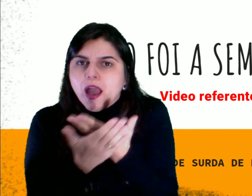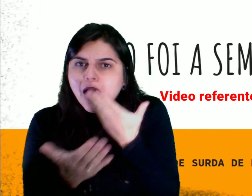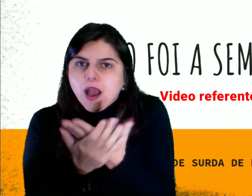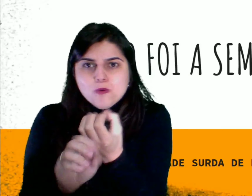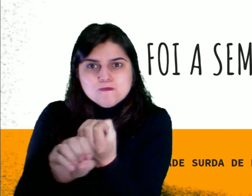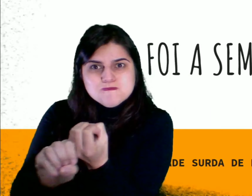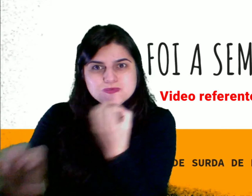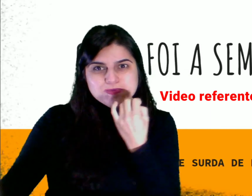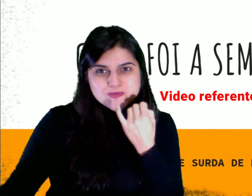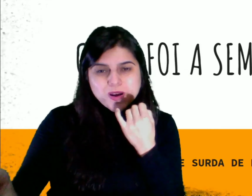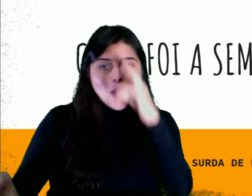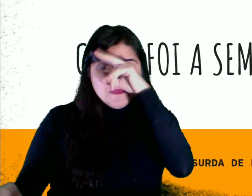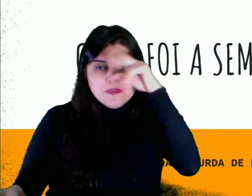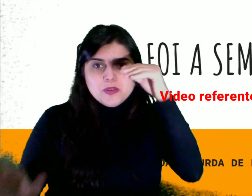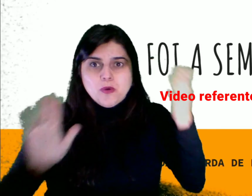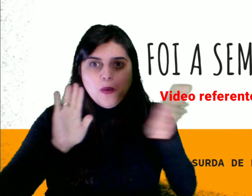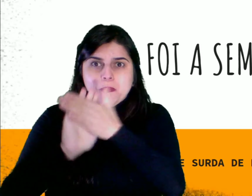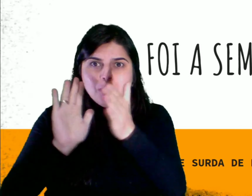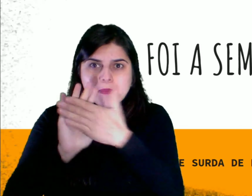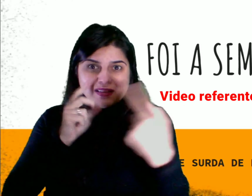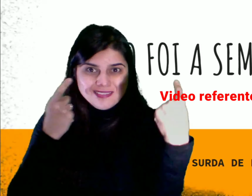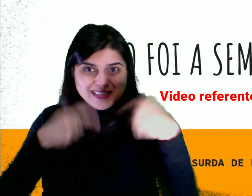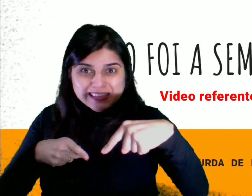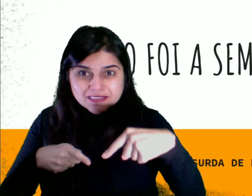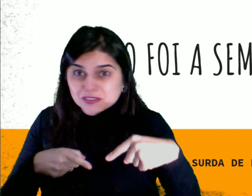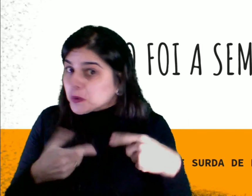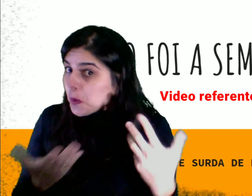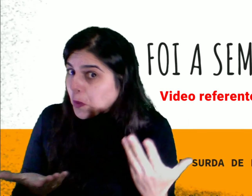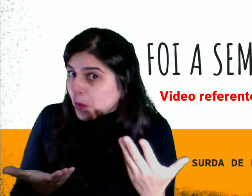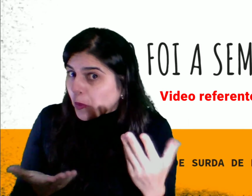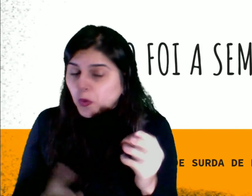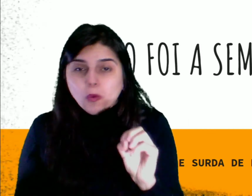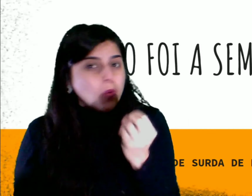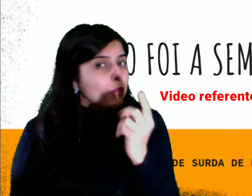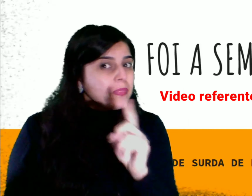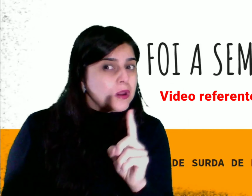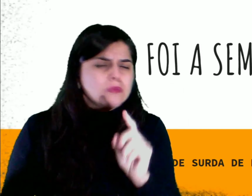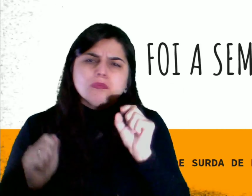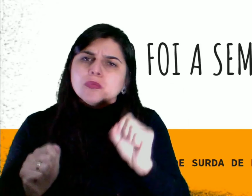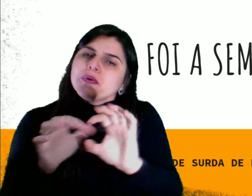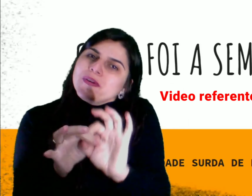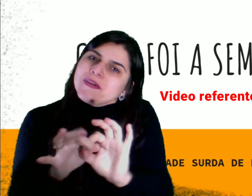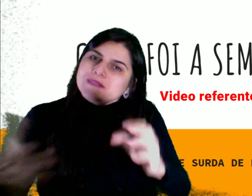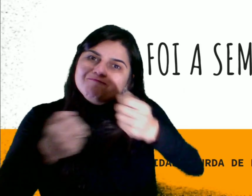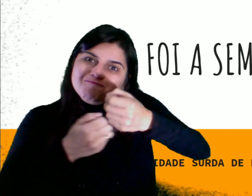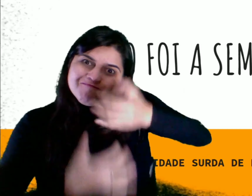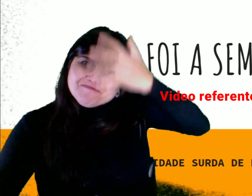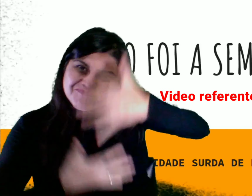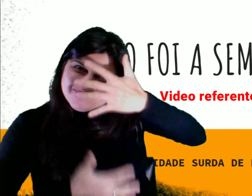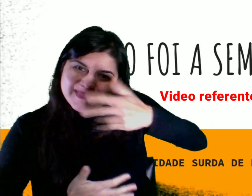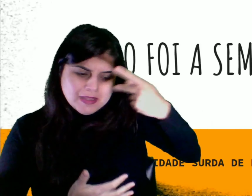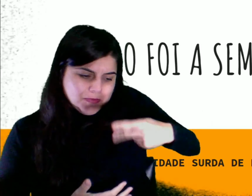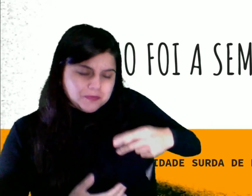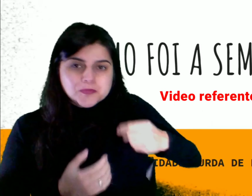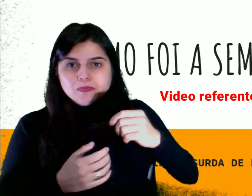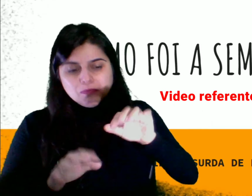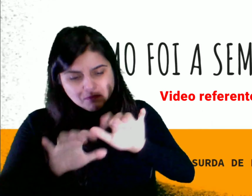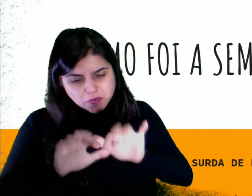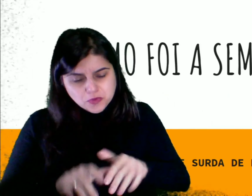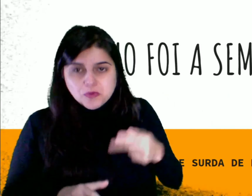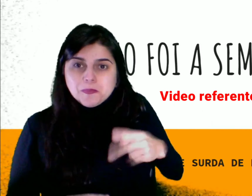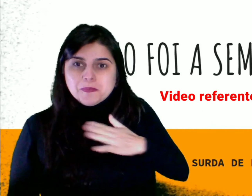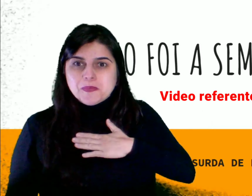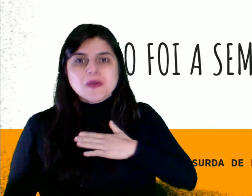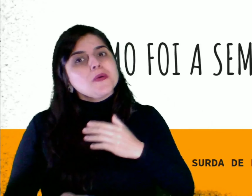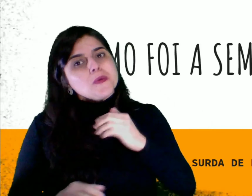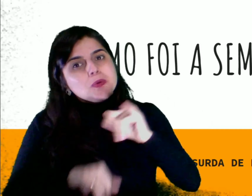de aulas EADs. E eu quero contar um pouquinho para vocês como que foi a semana dentro dessa proposta, dentro desse